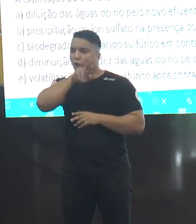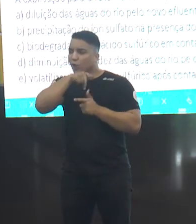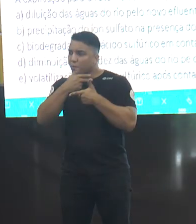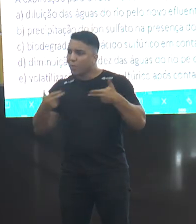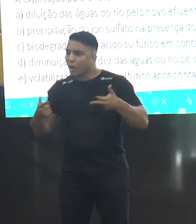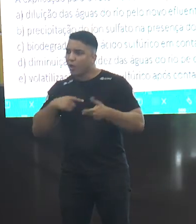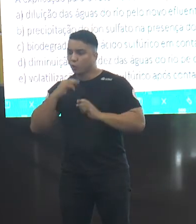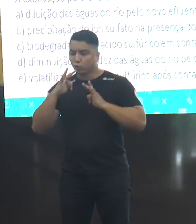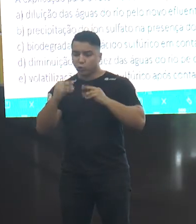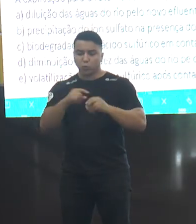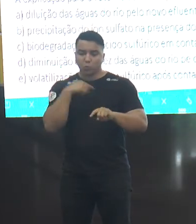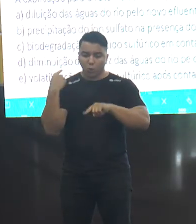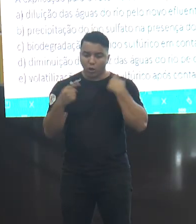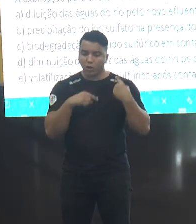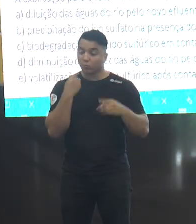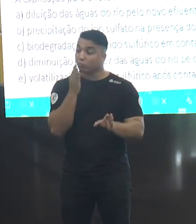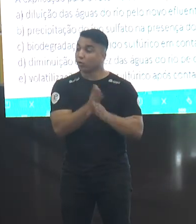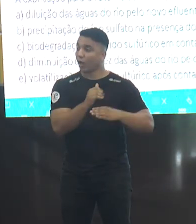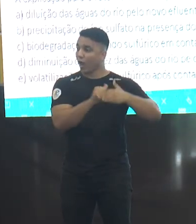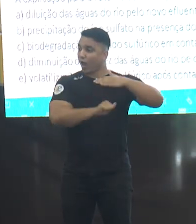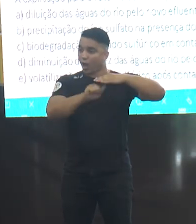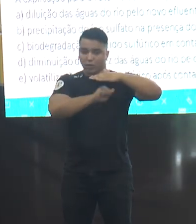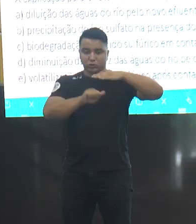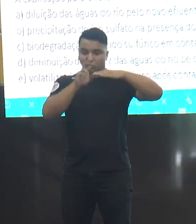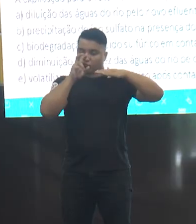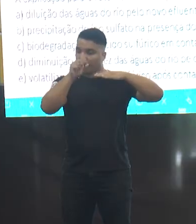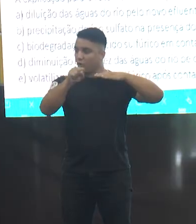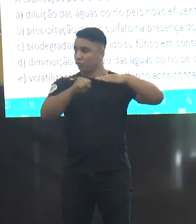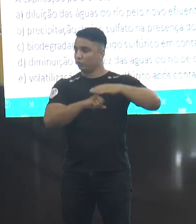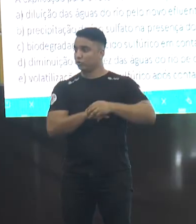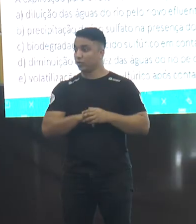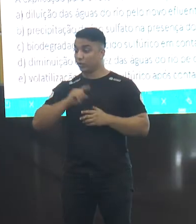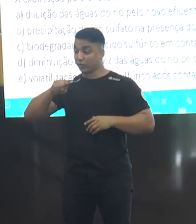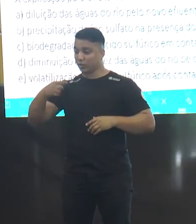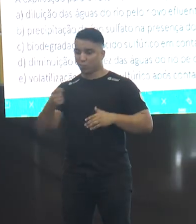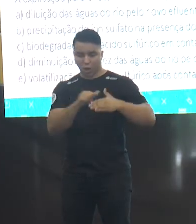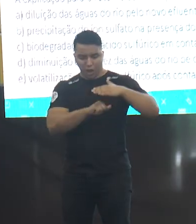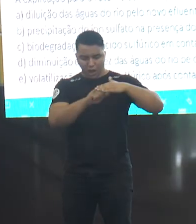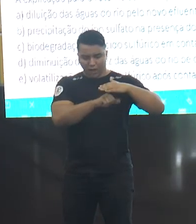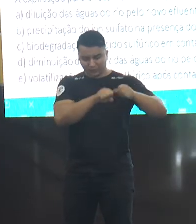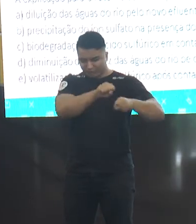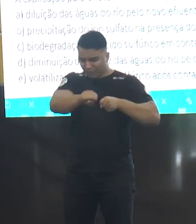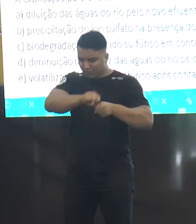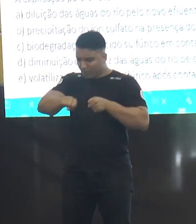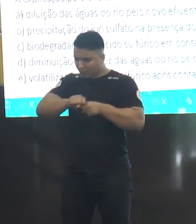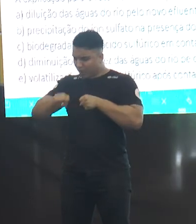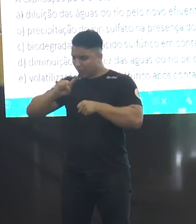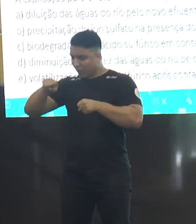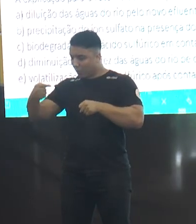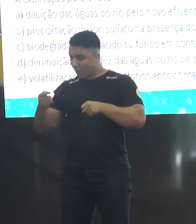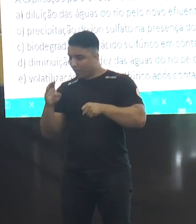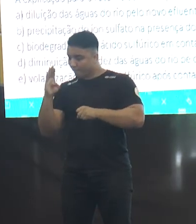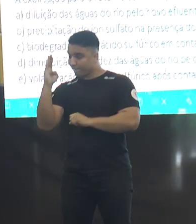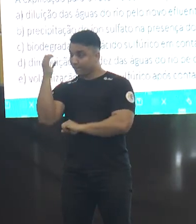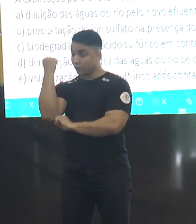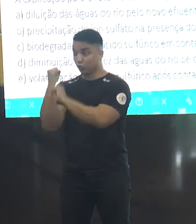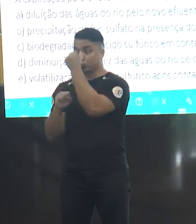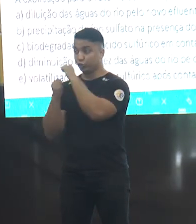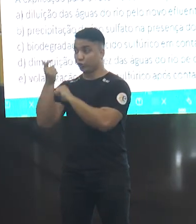por que estava tudo morrendo? Porque eu botei um ácido. Aí lá vem o ácido matando todo mundo. Aí eu boto uma